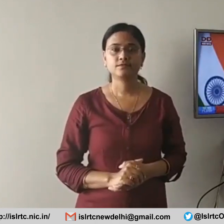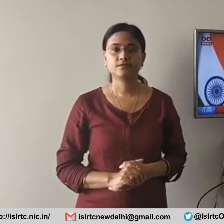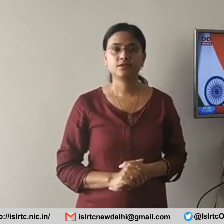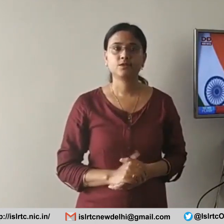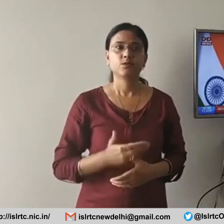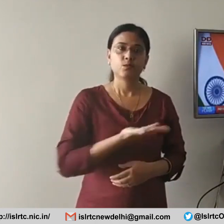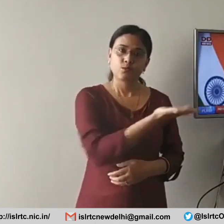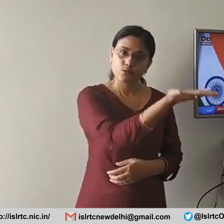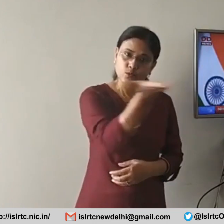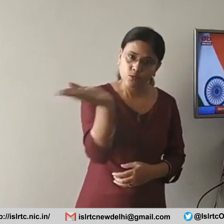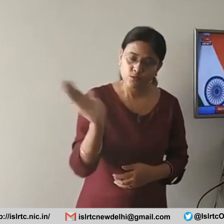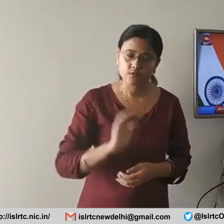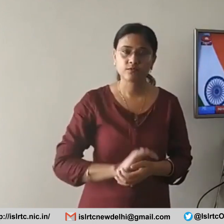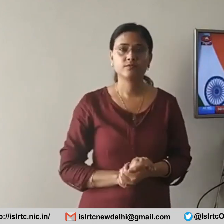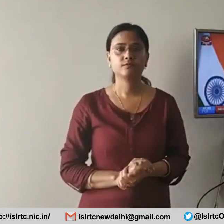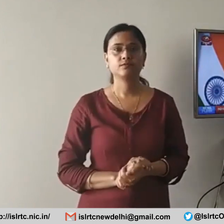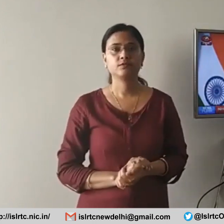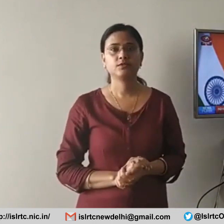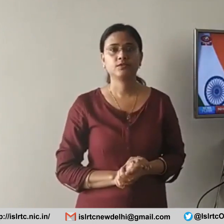मैं आप सबको